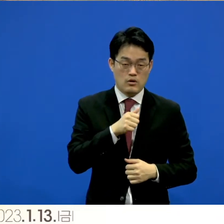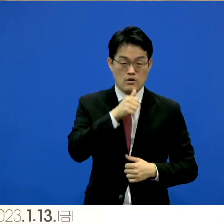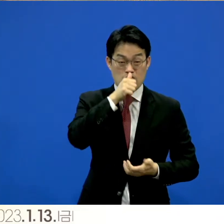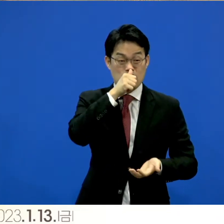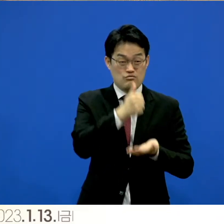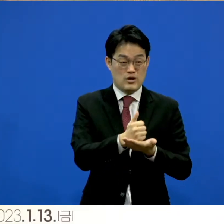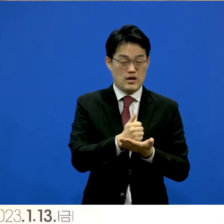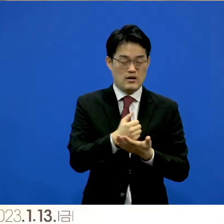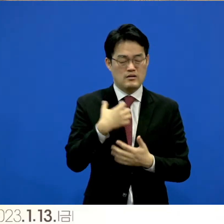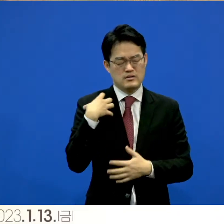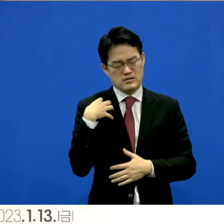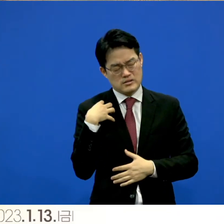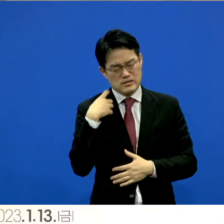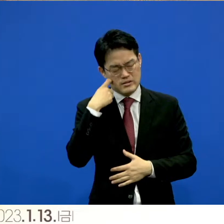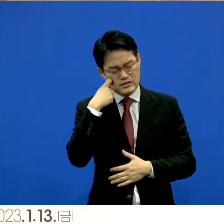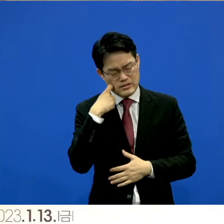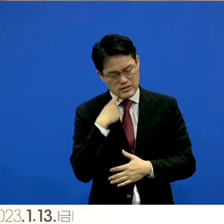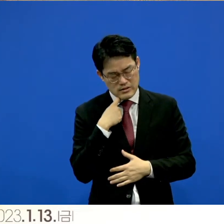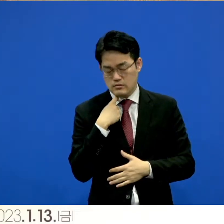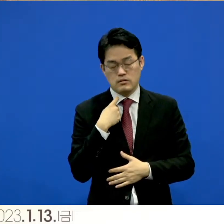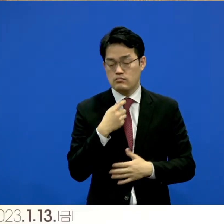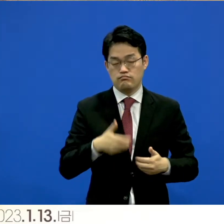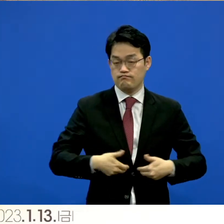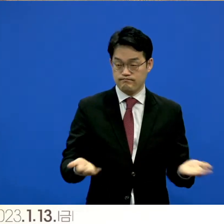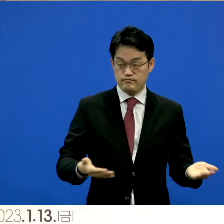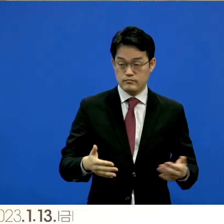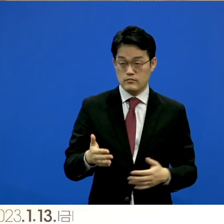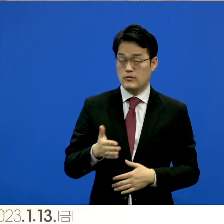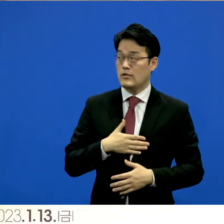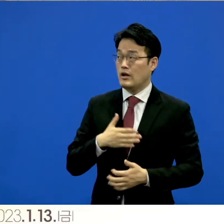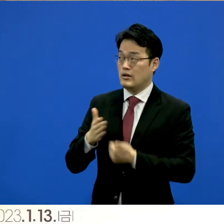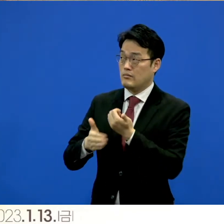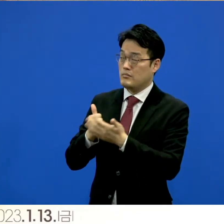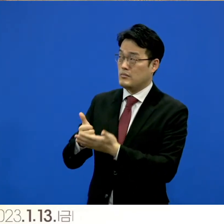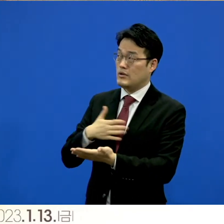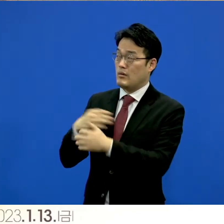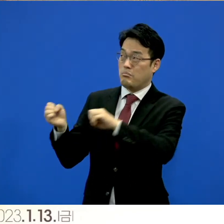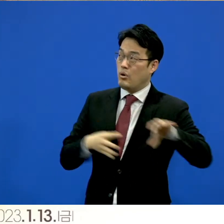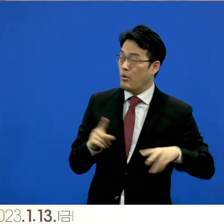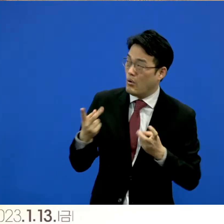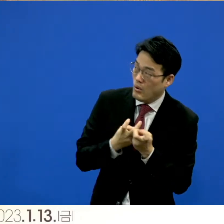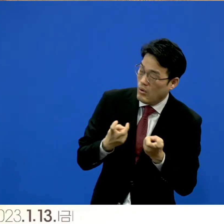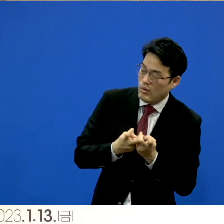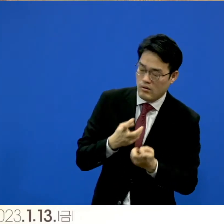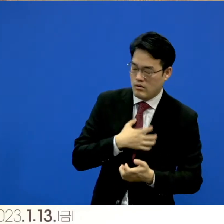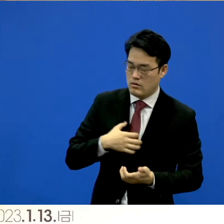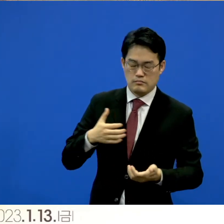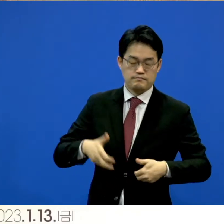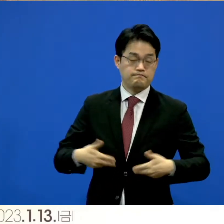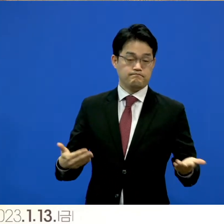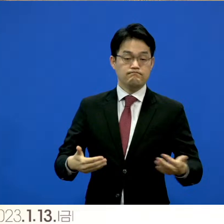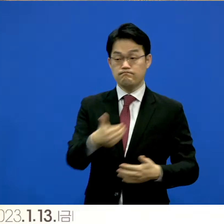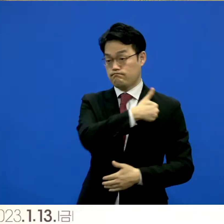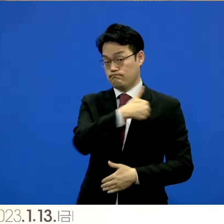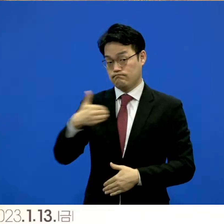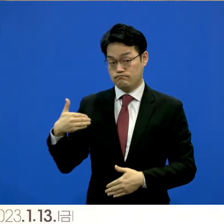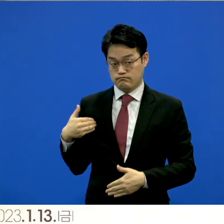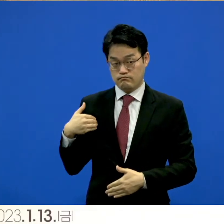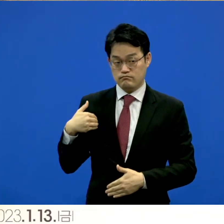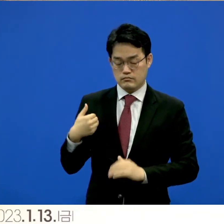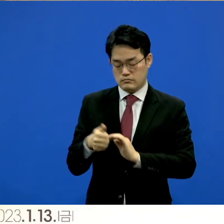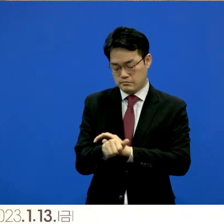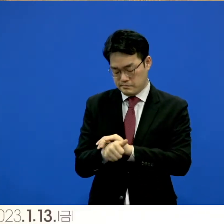없습니다. 나를 받아들여 주지 않으면 어떡하나 걱정할 필요가 없습니다. 당당해야 합니다. 주눅들 필요가